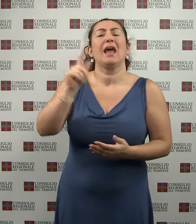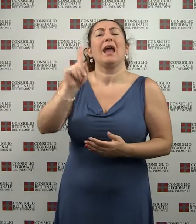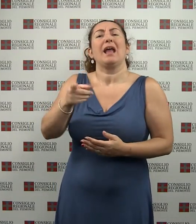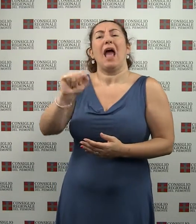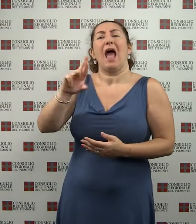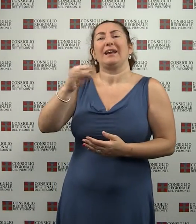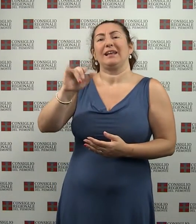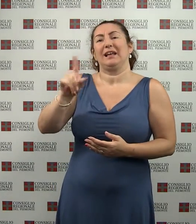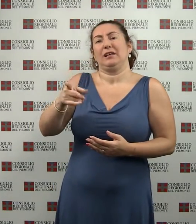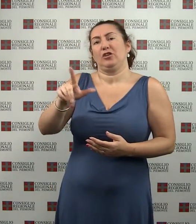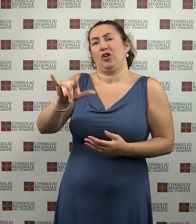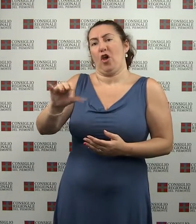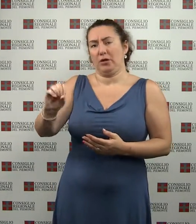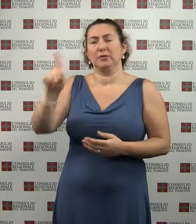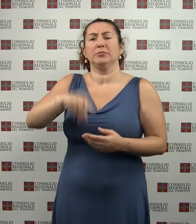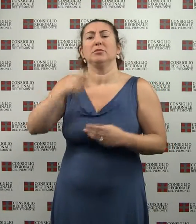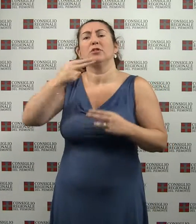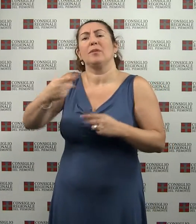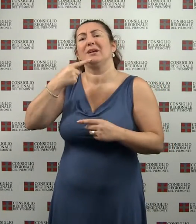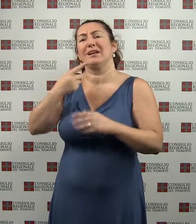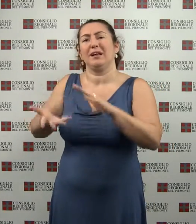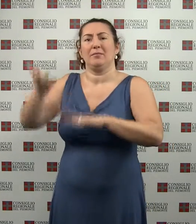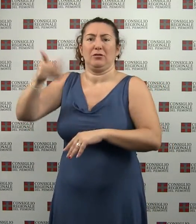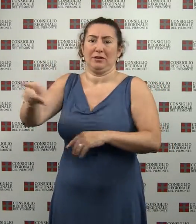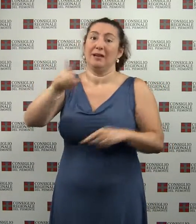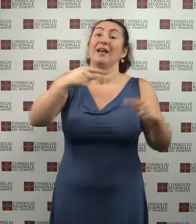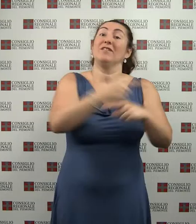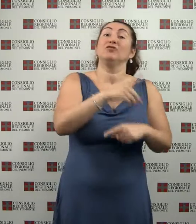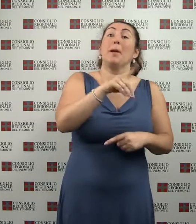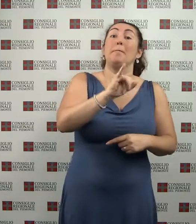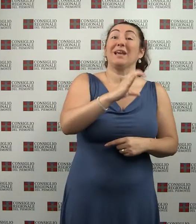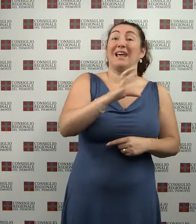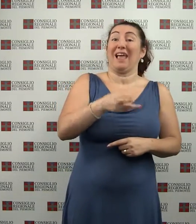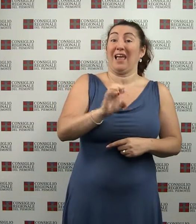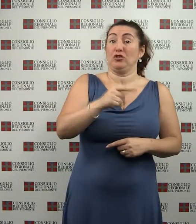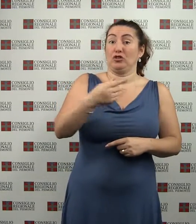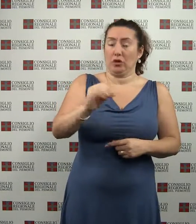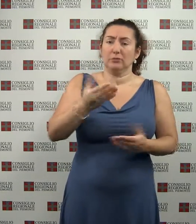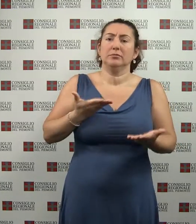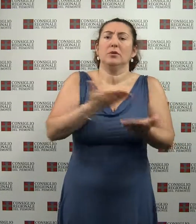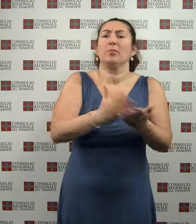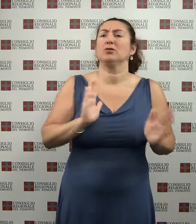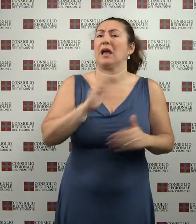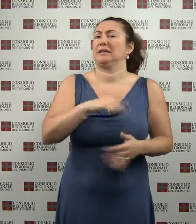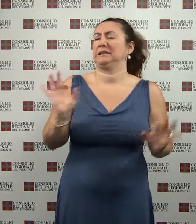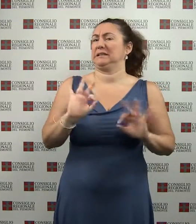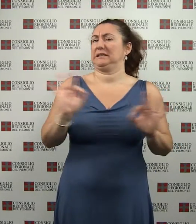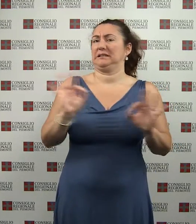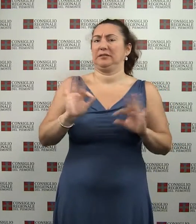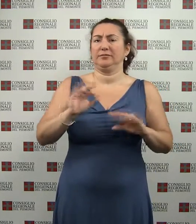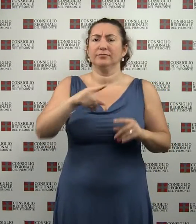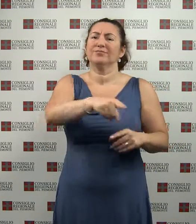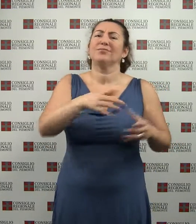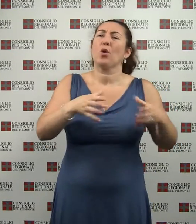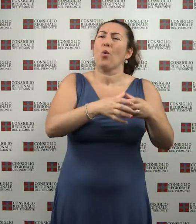di tutti i gruppi di maggioranza, mentre Gilberto Pichetto Fratin, Forza Italia, non ha proposto alcun candidato e ha annunciato l'astensione dei